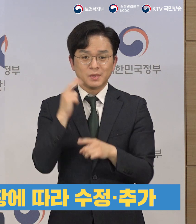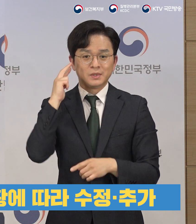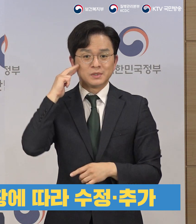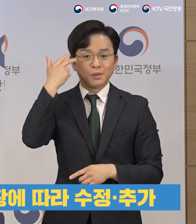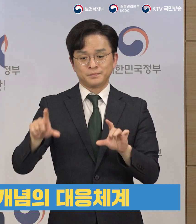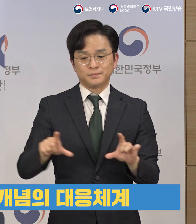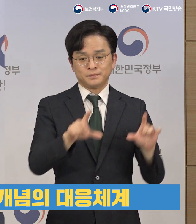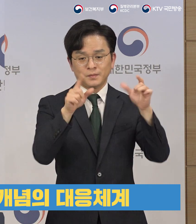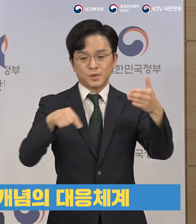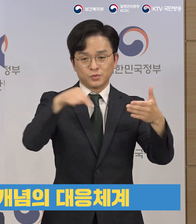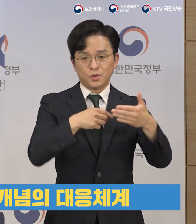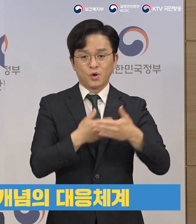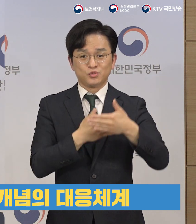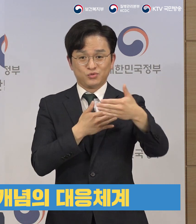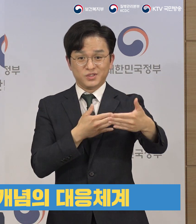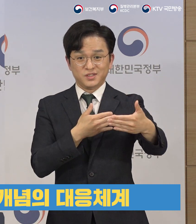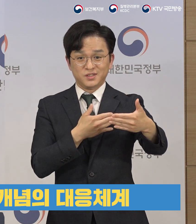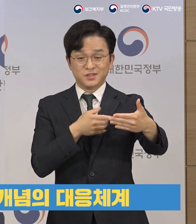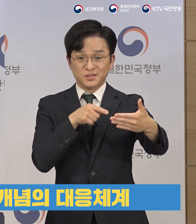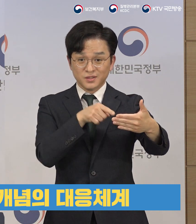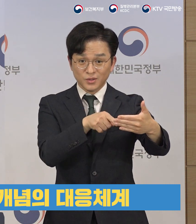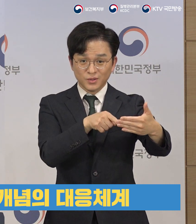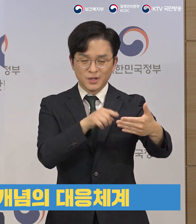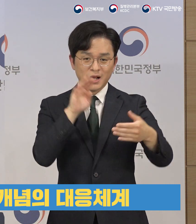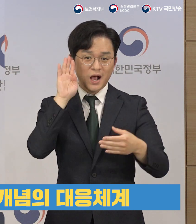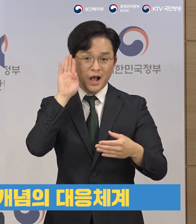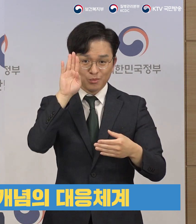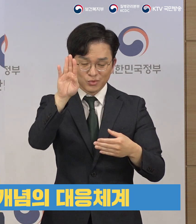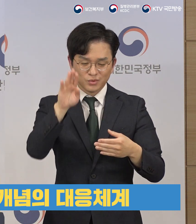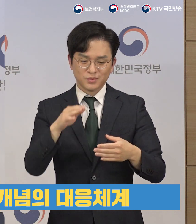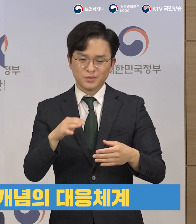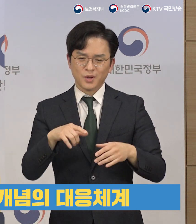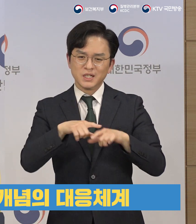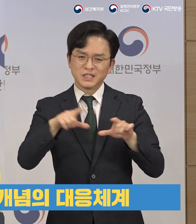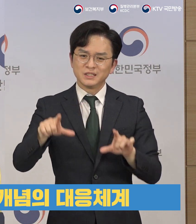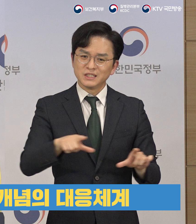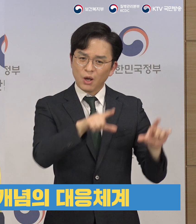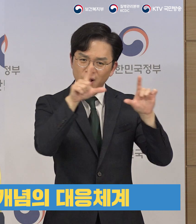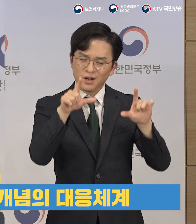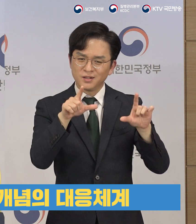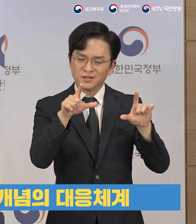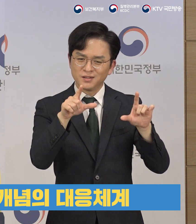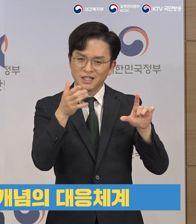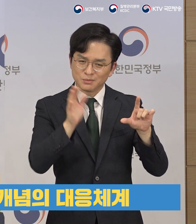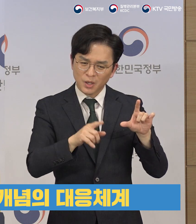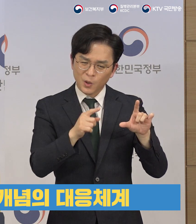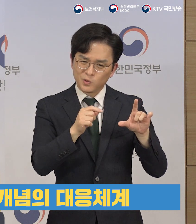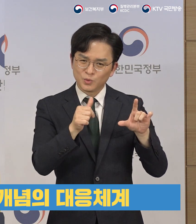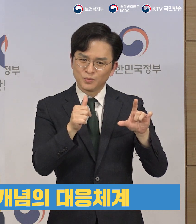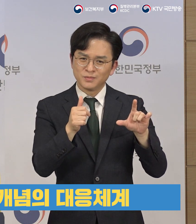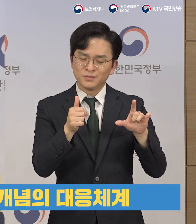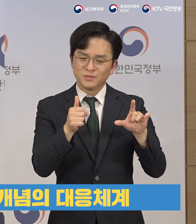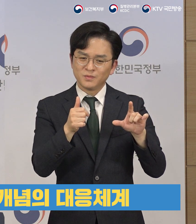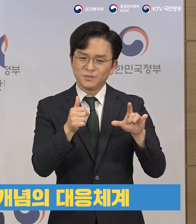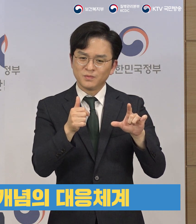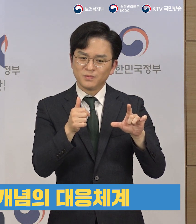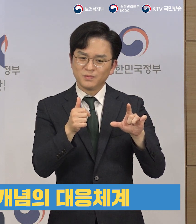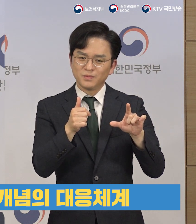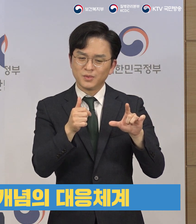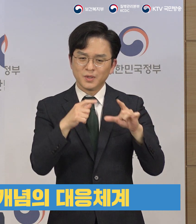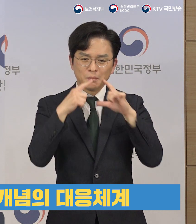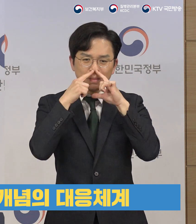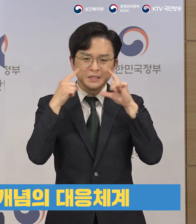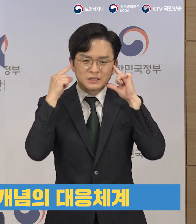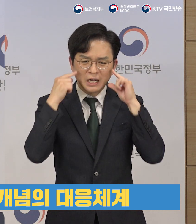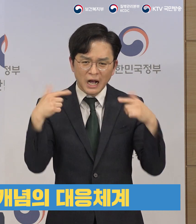것입니다 생활 속 그리 죽이는 우리가 이상 주로 누리던 많은 것들에 제약을 갈 것이며 처음